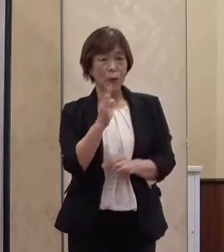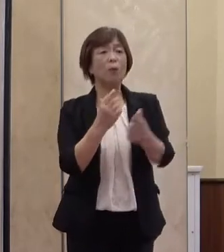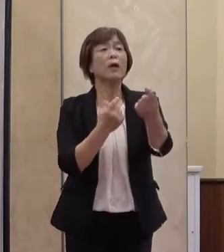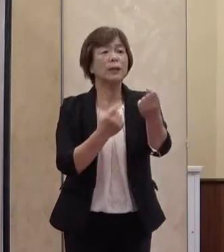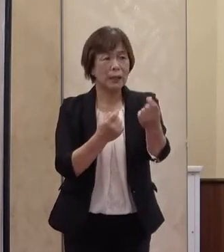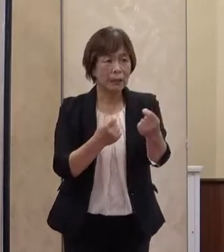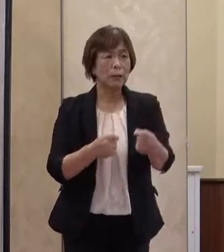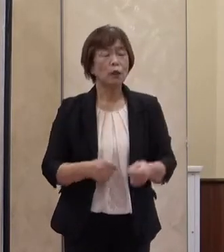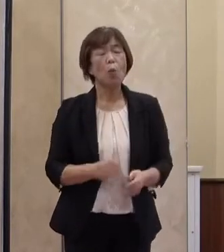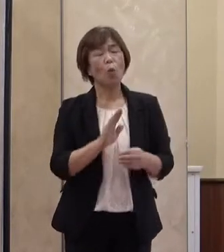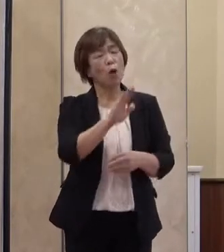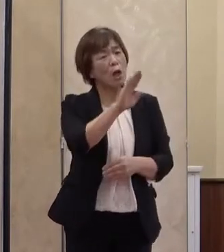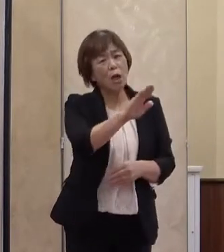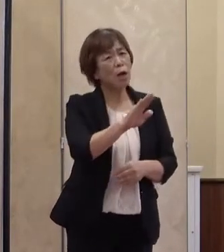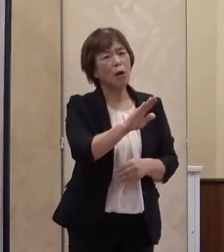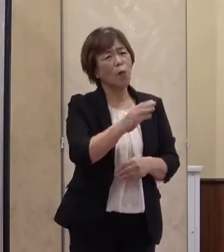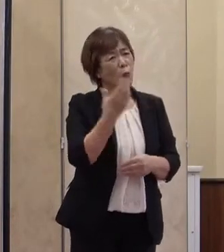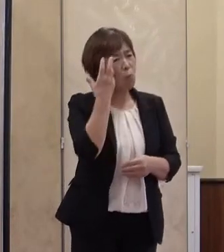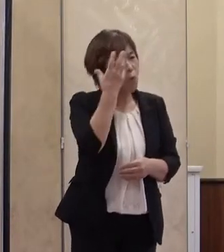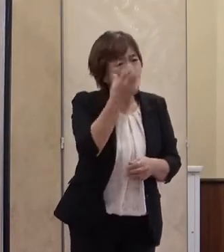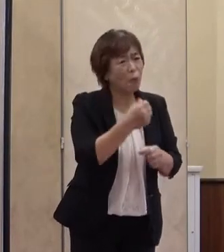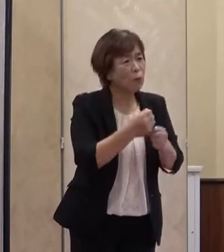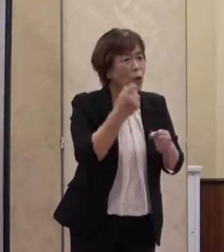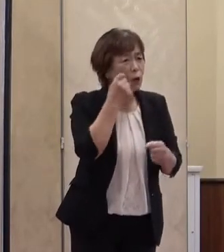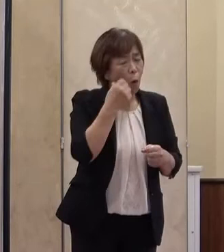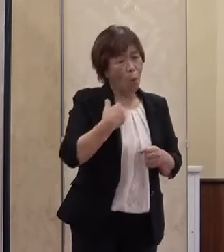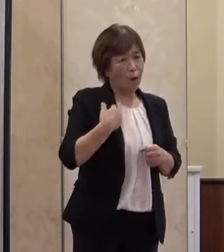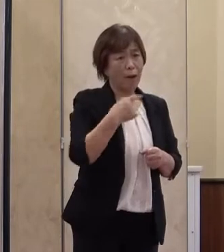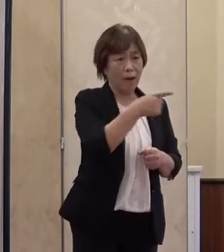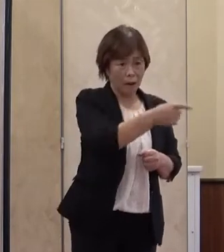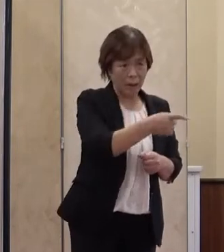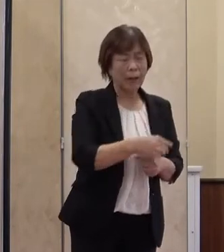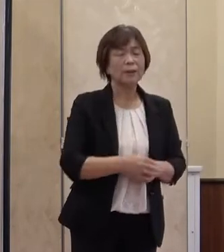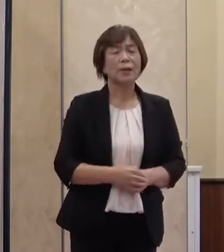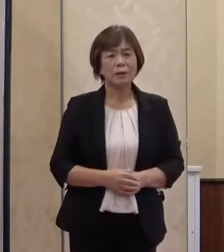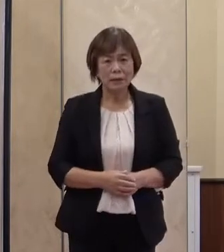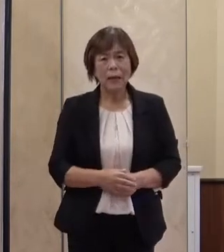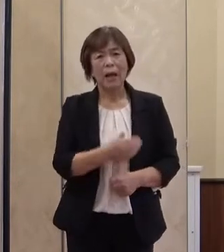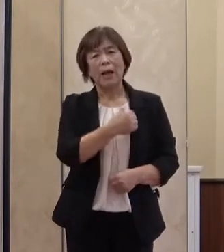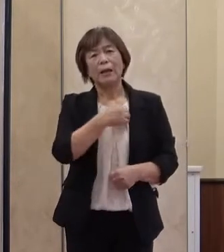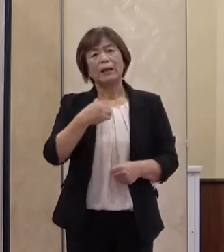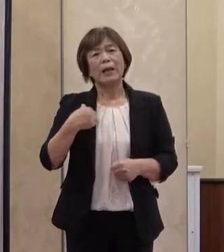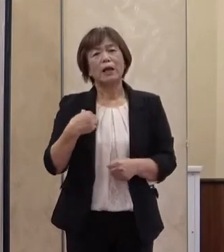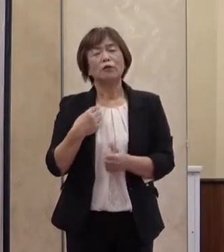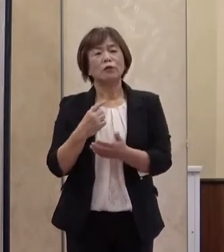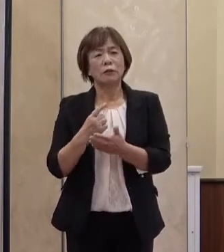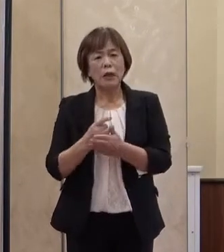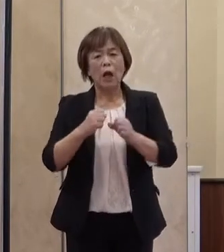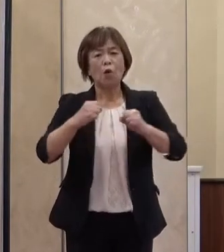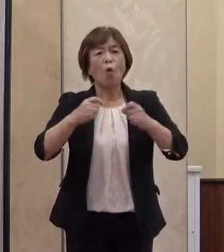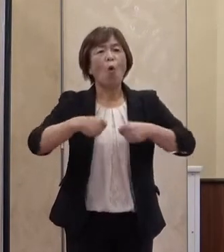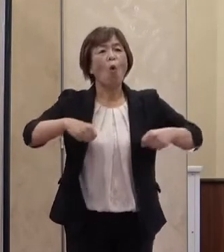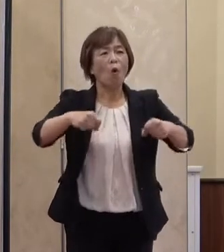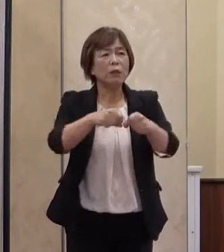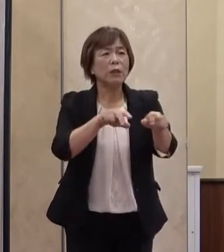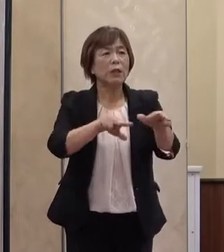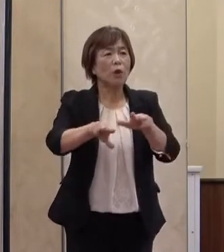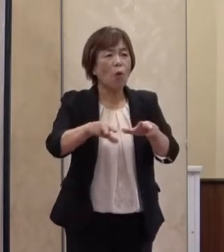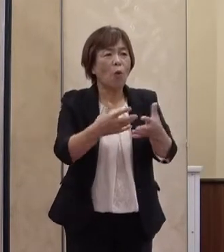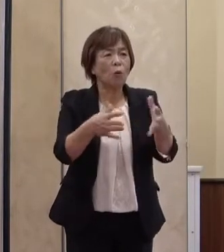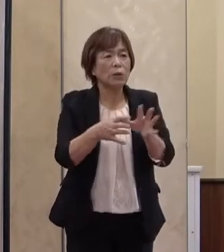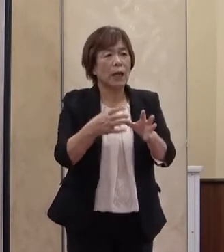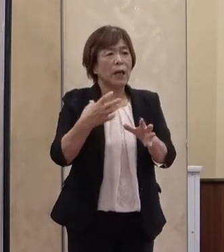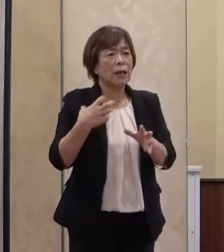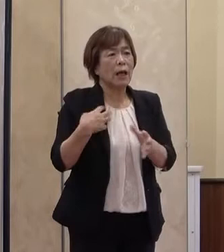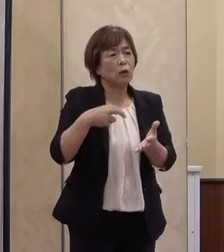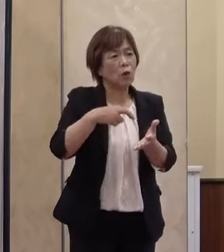そうじゃないウイルスだって、これは当然ありえるわけで、まあそういったときについてはできる限り広域行政体としての役割を発揮すべきだろう